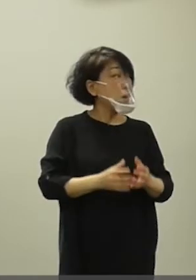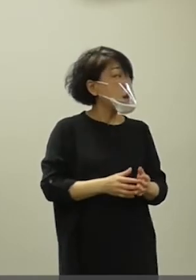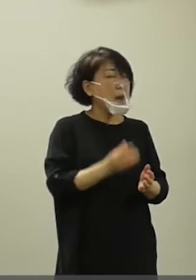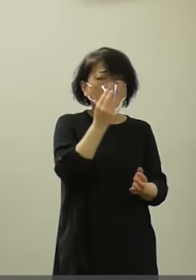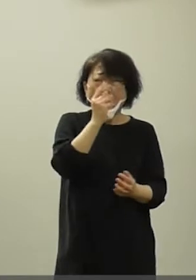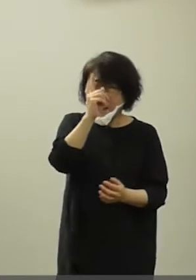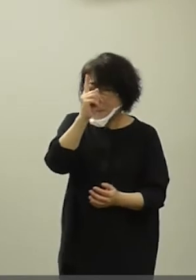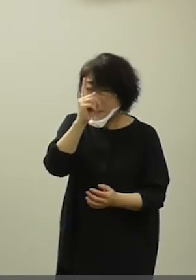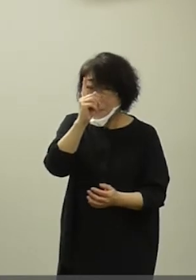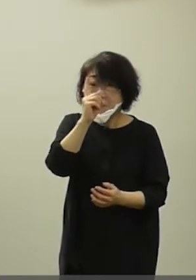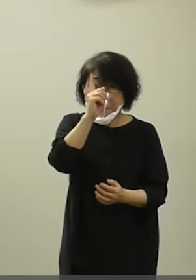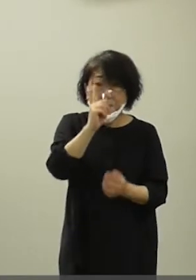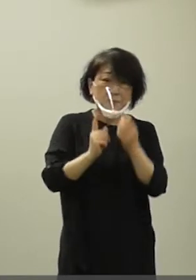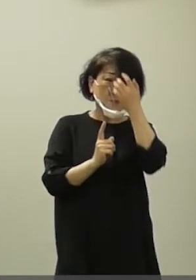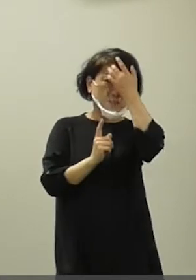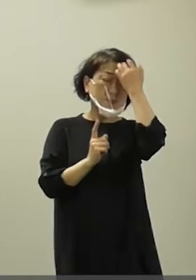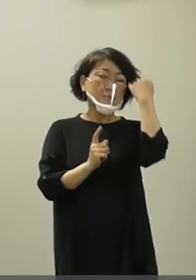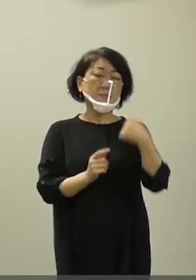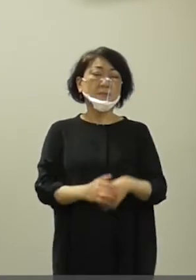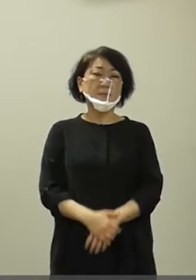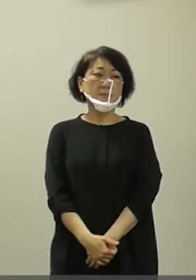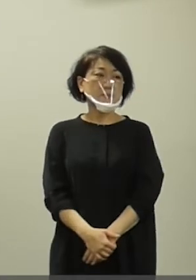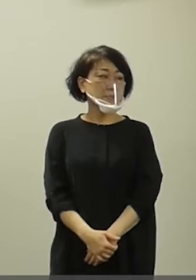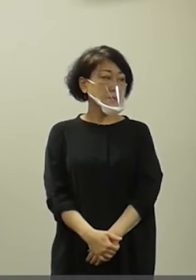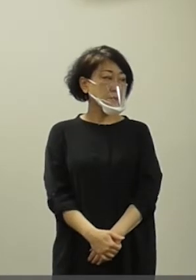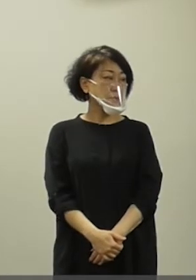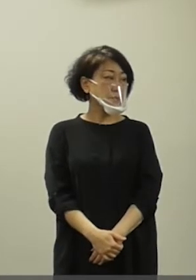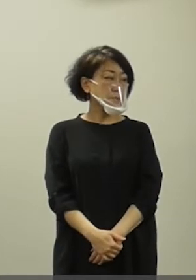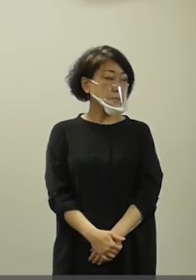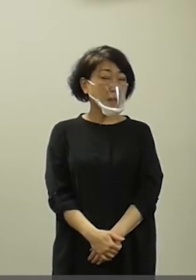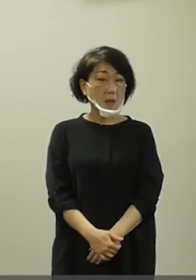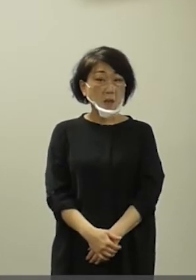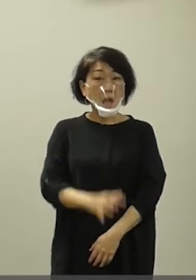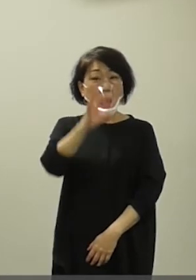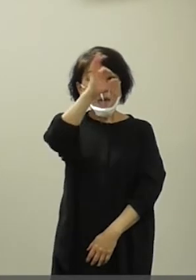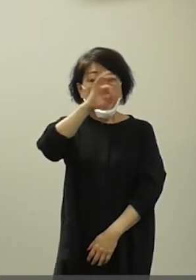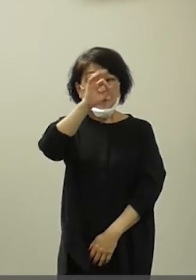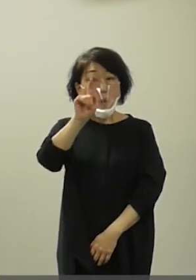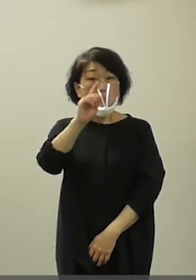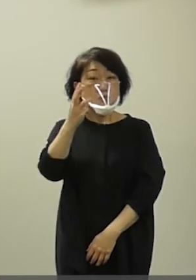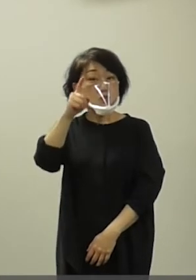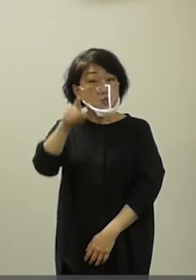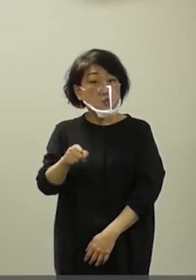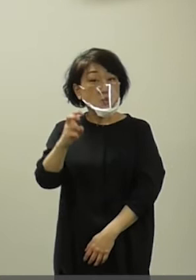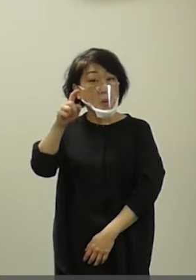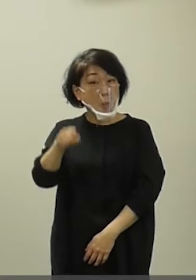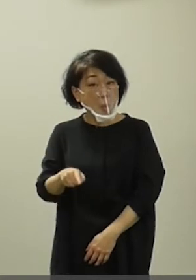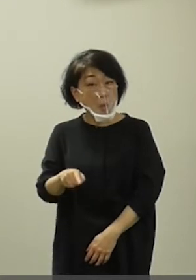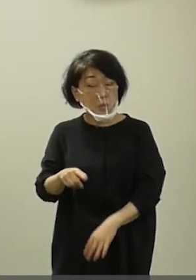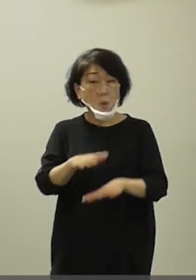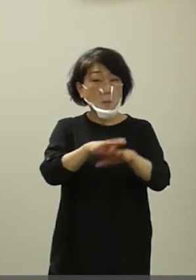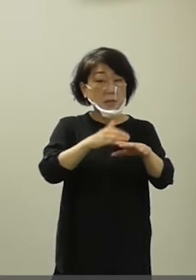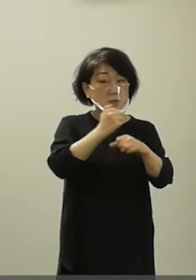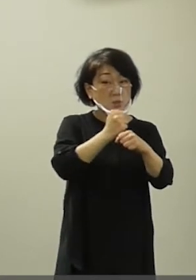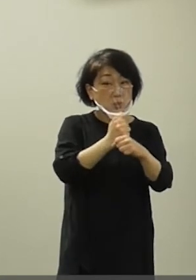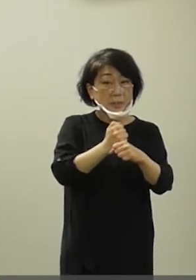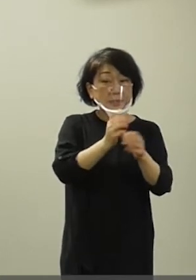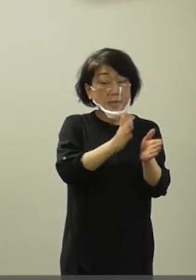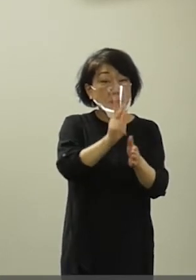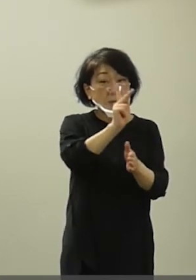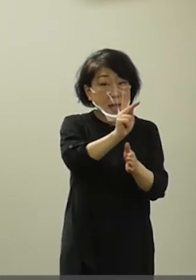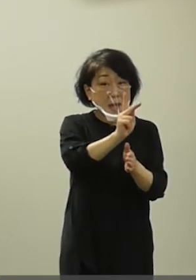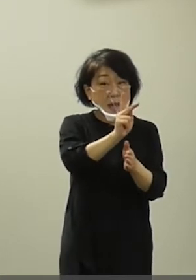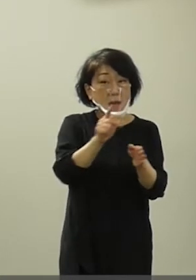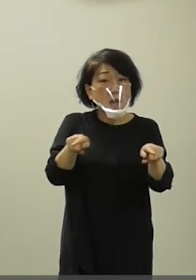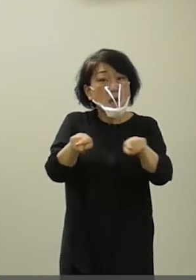あと思いは多分実は呼吸ロトが19時生2 part 空港かで熱